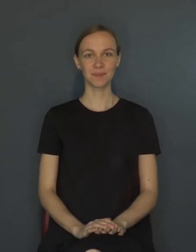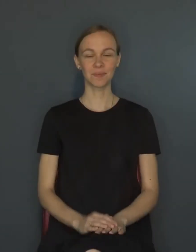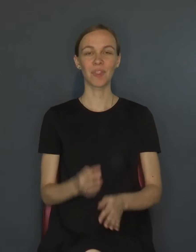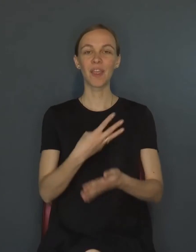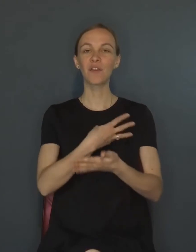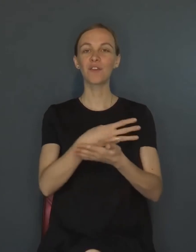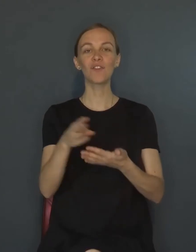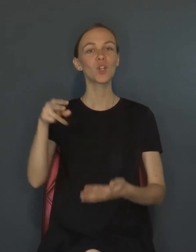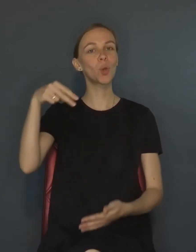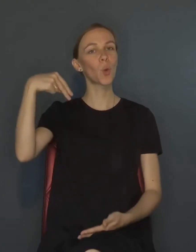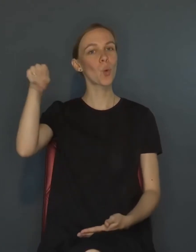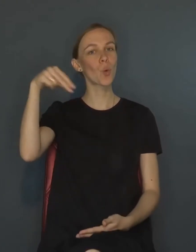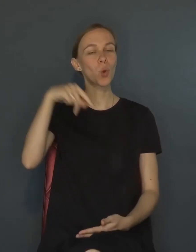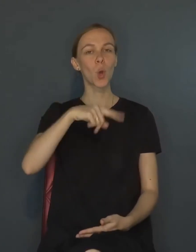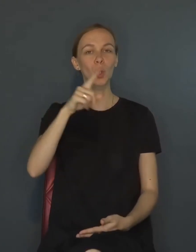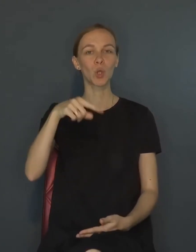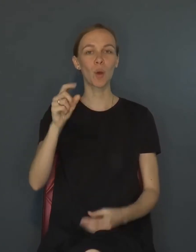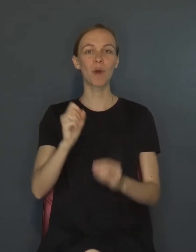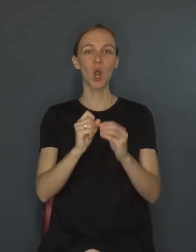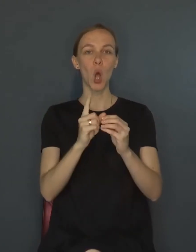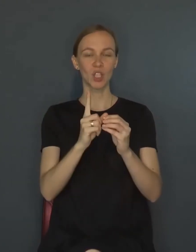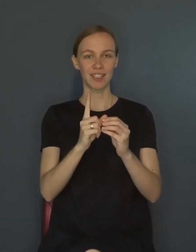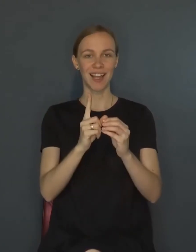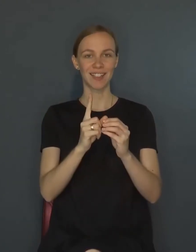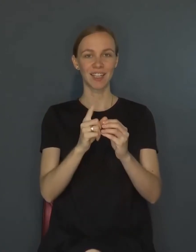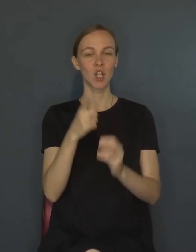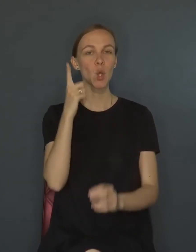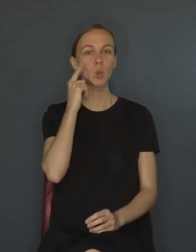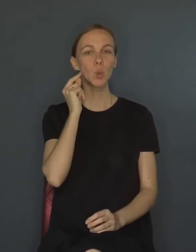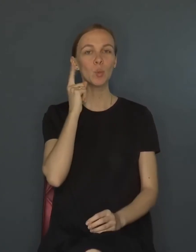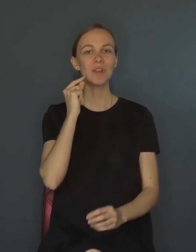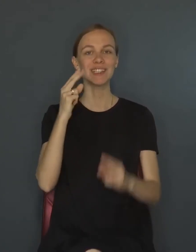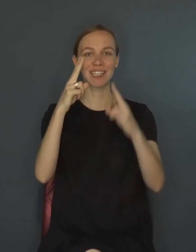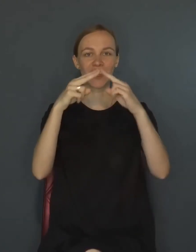Відеоурок номер 11. Дубенський замок.